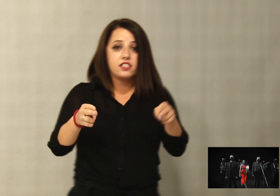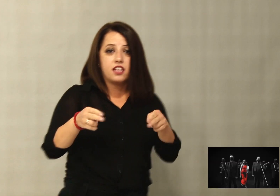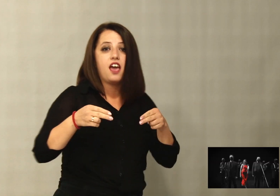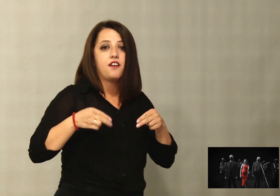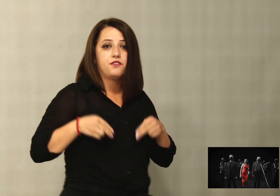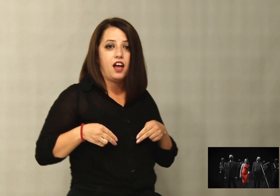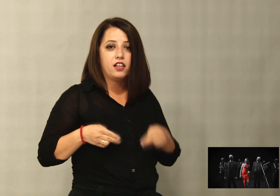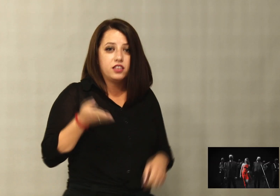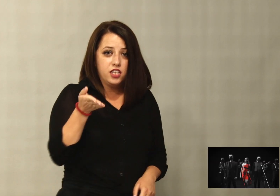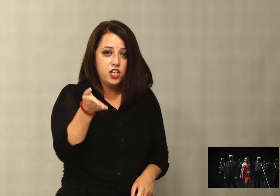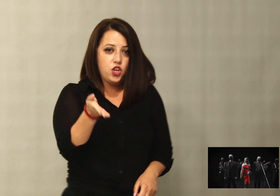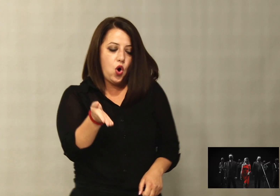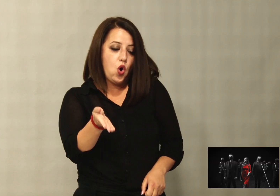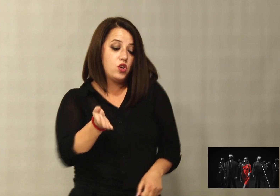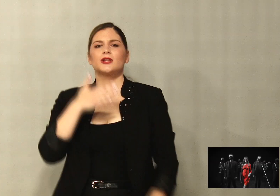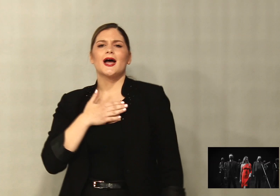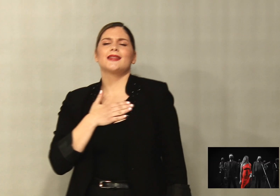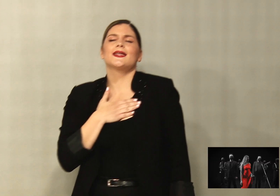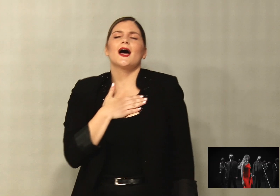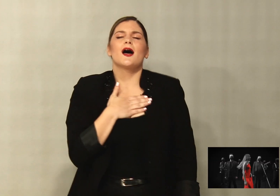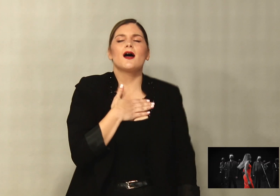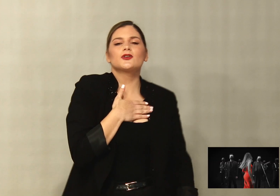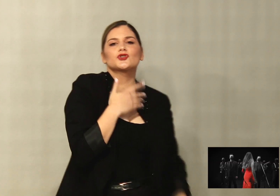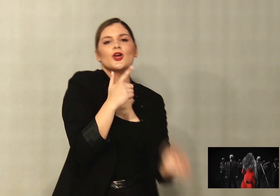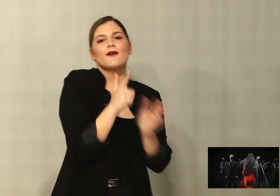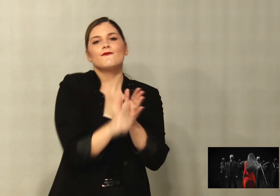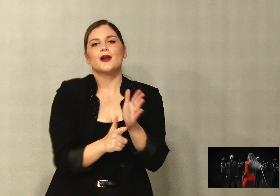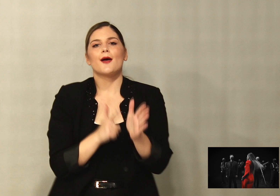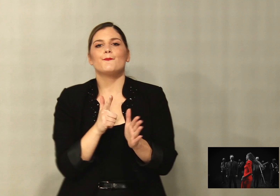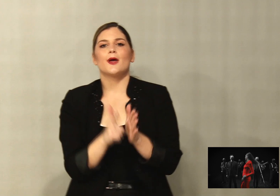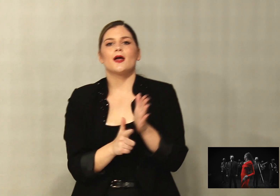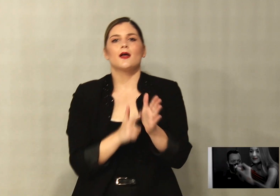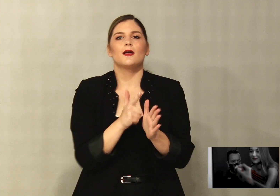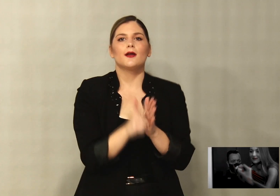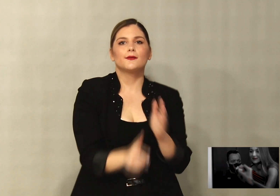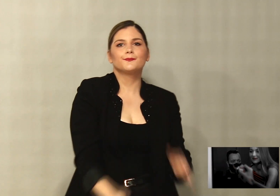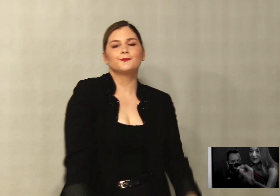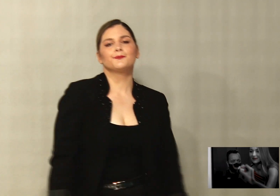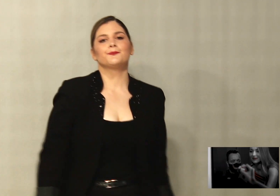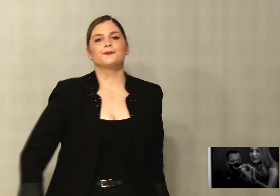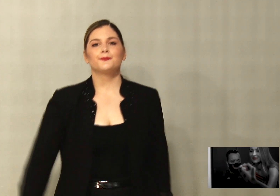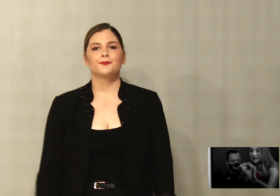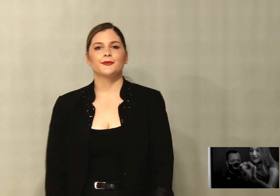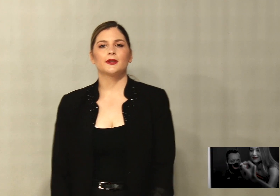Da se vrati ona naše vreme,